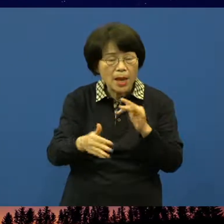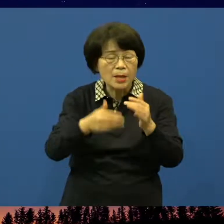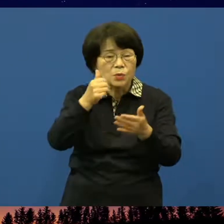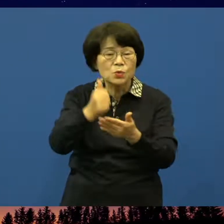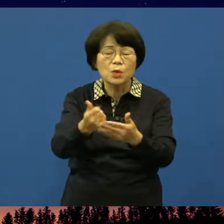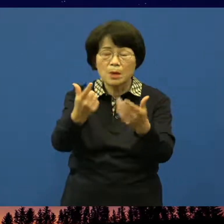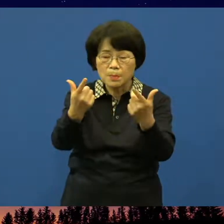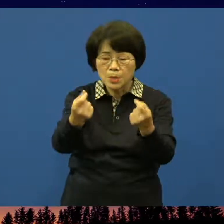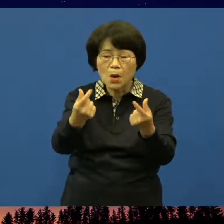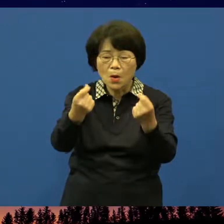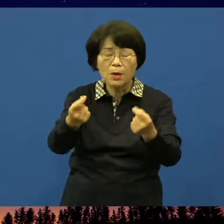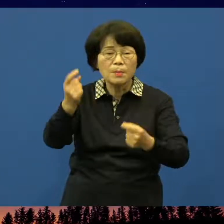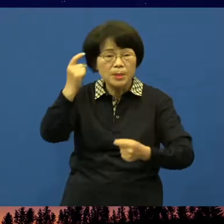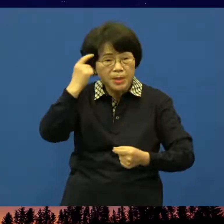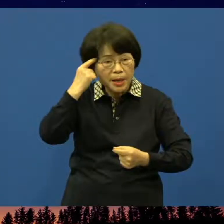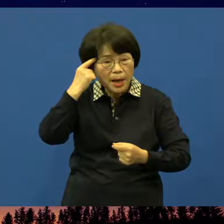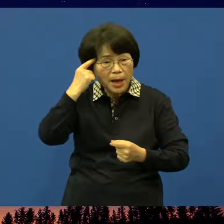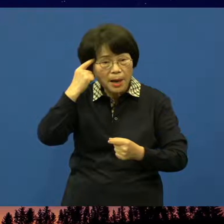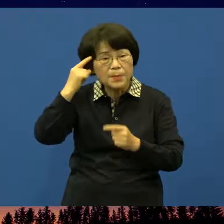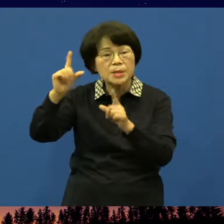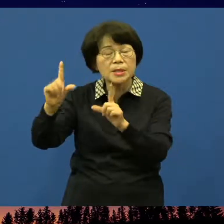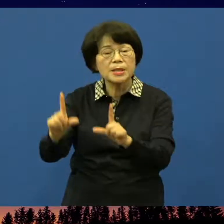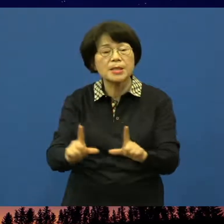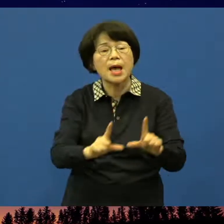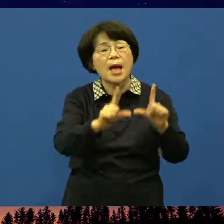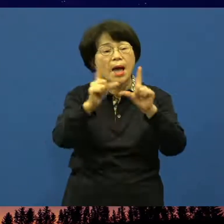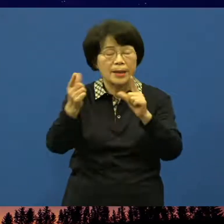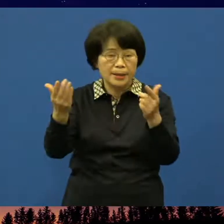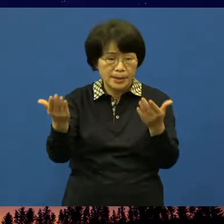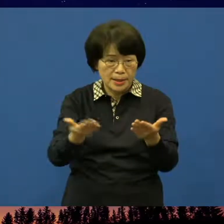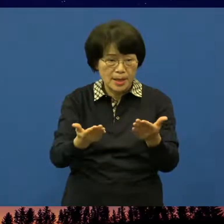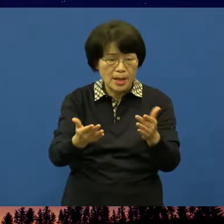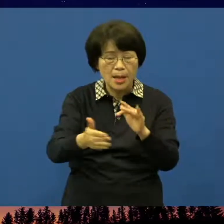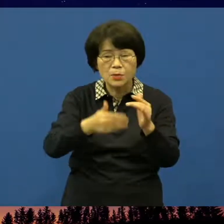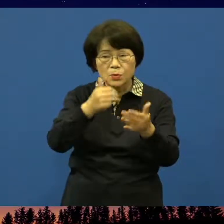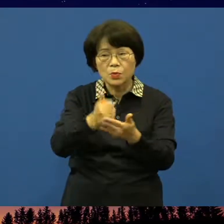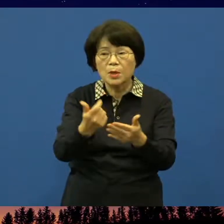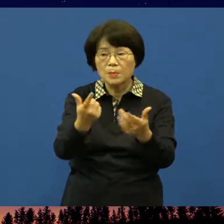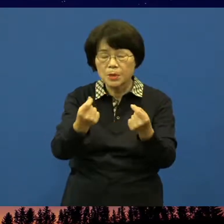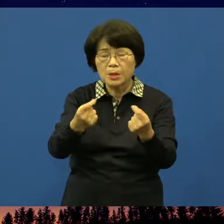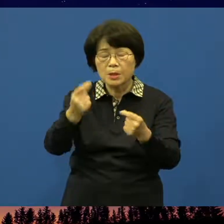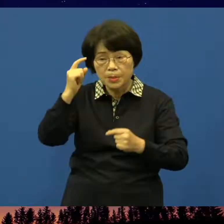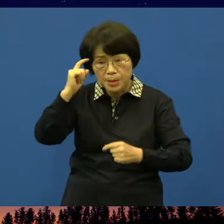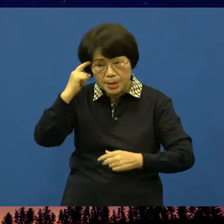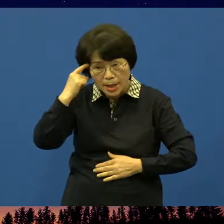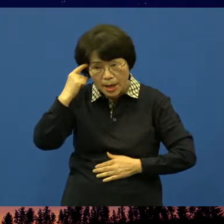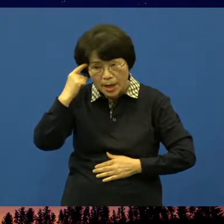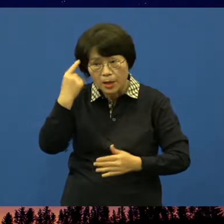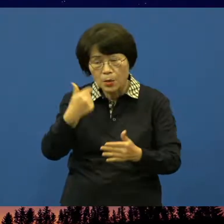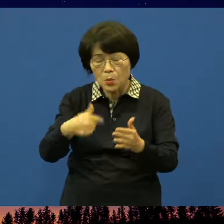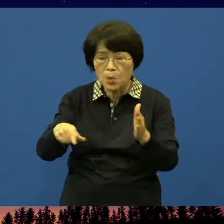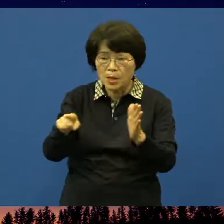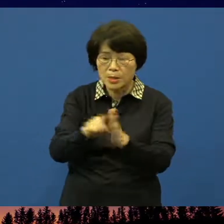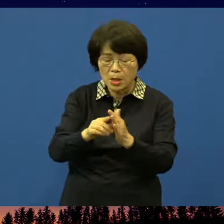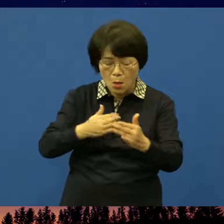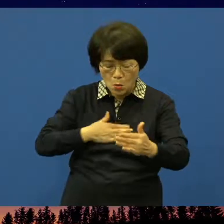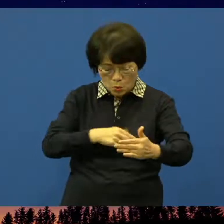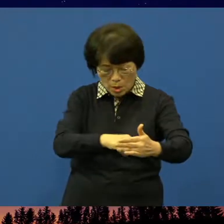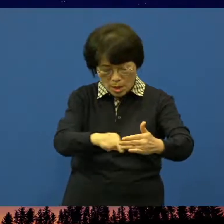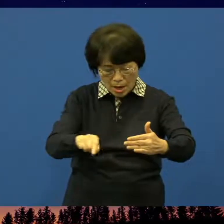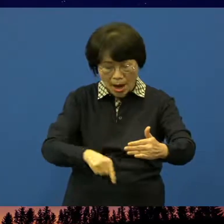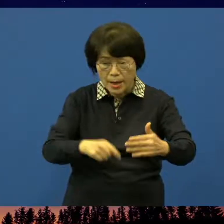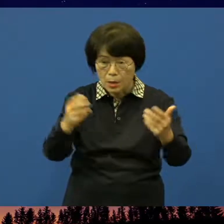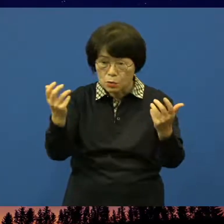예수처럼 생각하며 살아가는 것을 말하는 것입니다. 예수처럼 생각하려고 하면 우리 안에 뭐가 충만해야